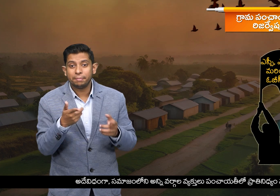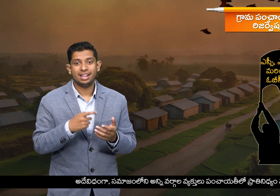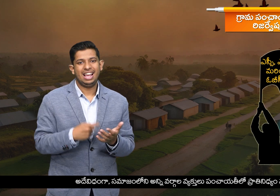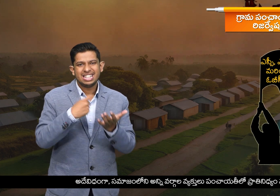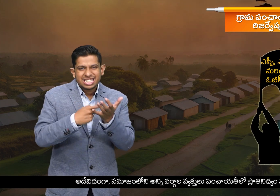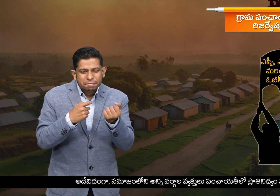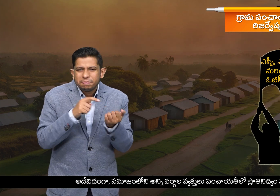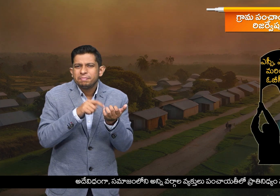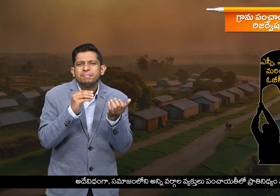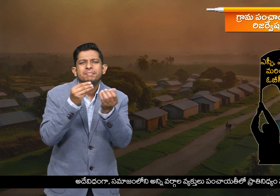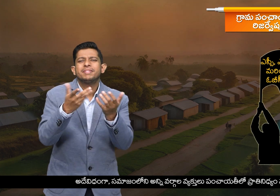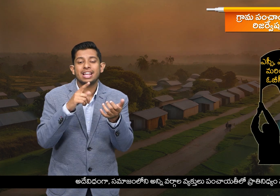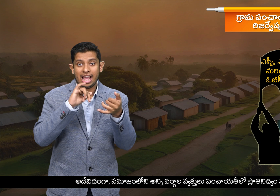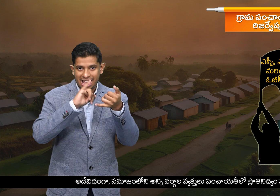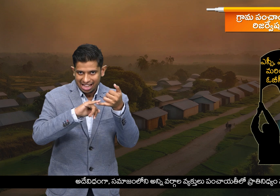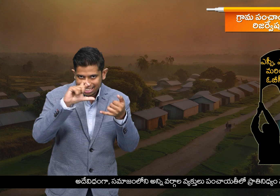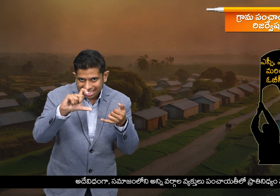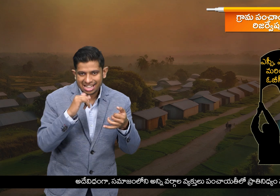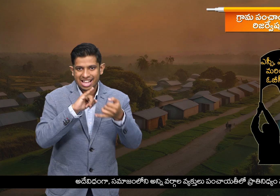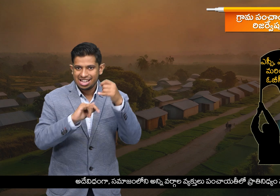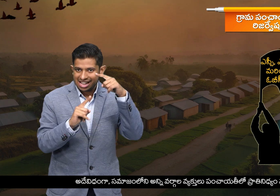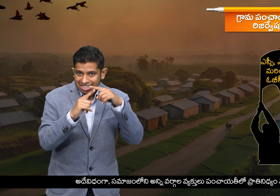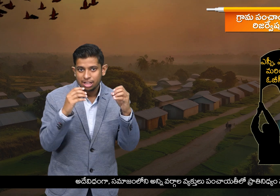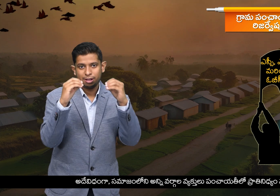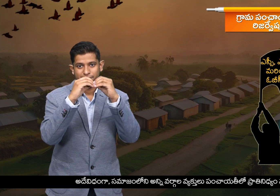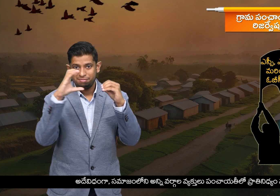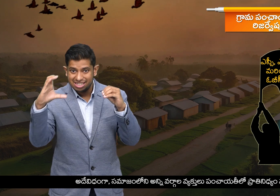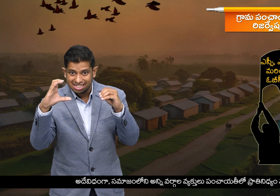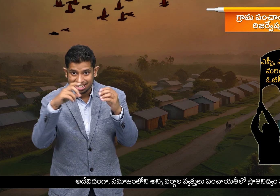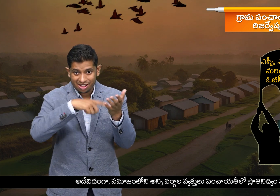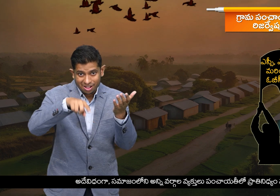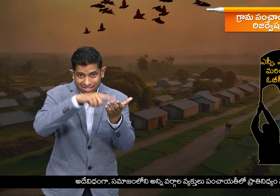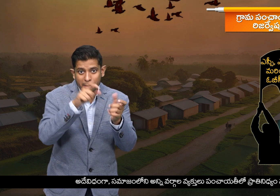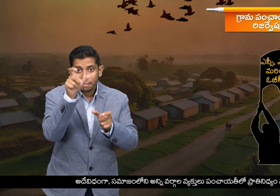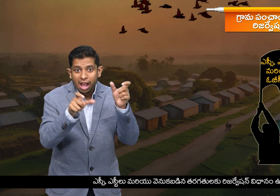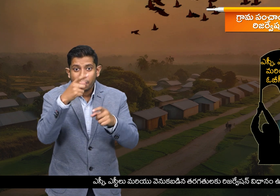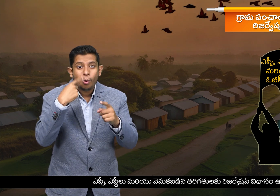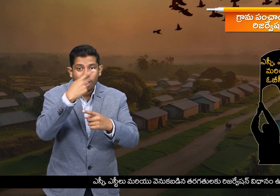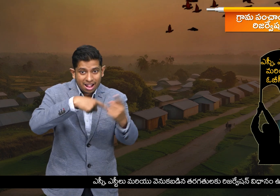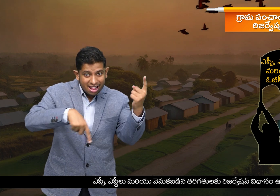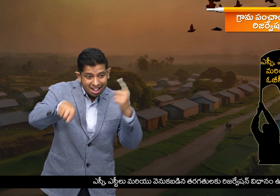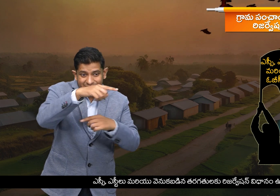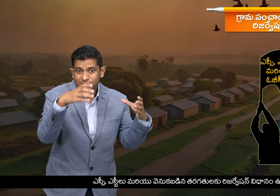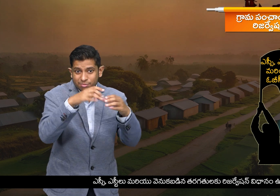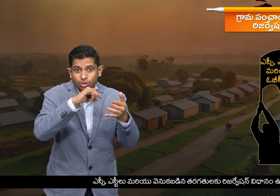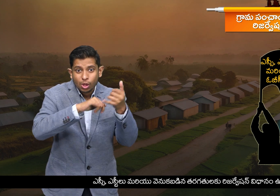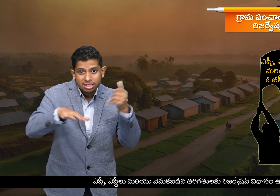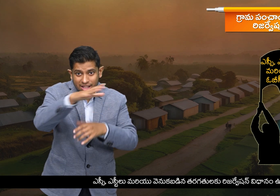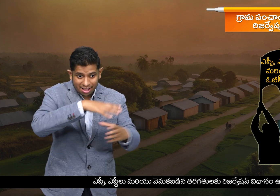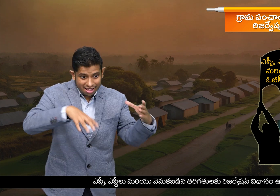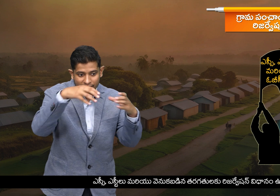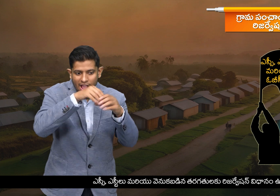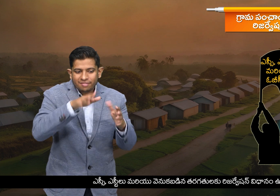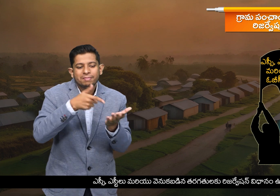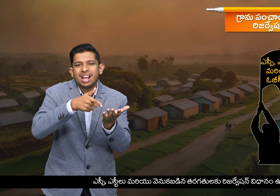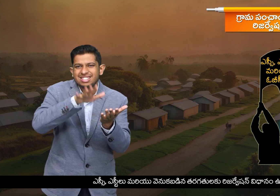అదేవిధంగా సమాజంలోని అన్ని వర్గాల వ్యక్తులు పంచాయతీలో ప్రాతినిధ్యం వహించేలా ఎస్సీ, ఎస్టీలు మరియు